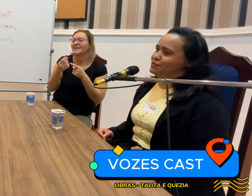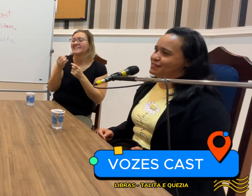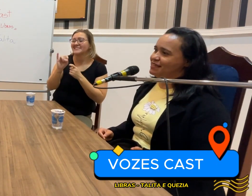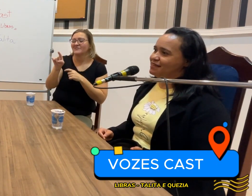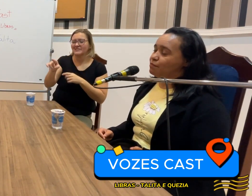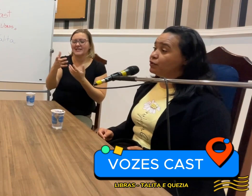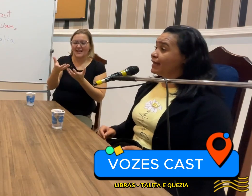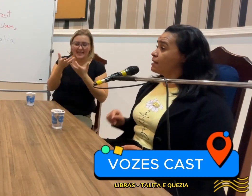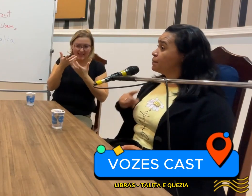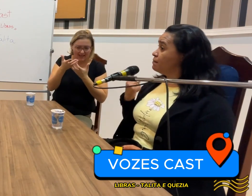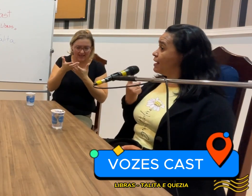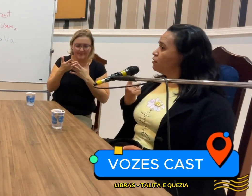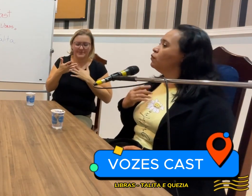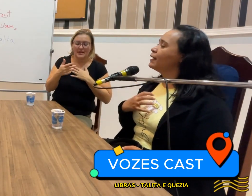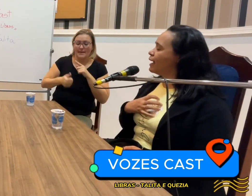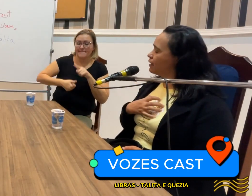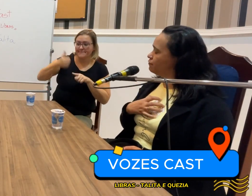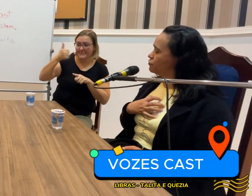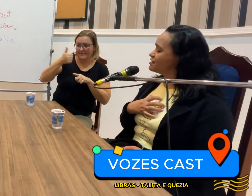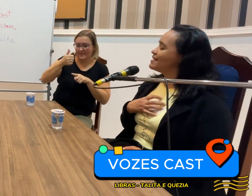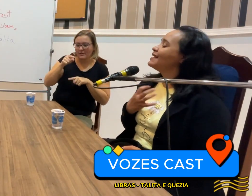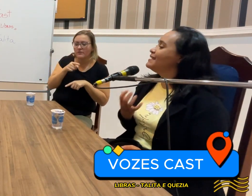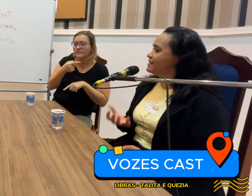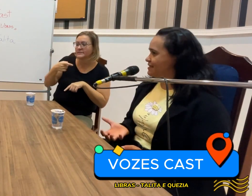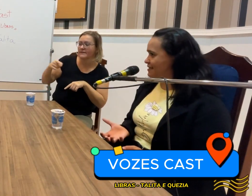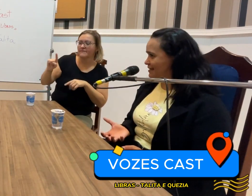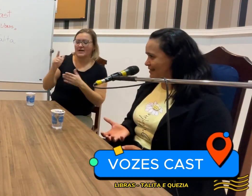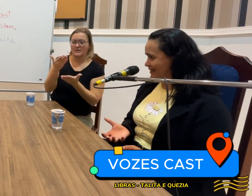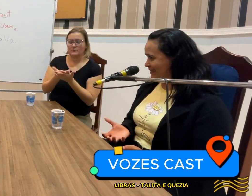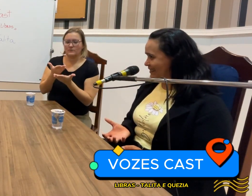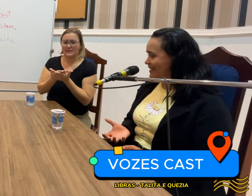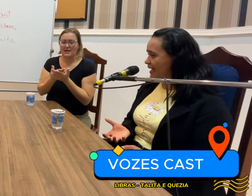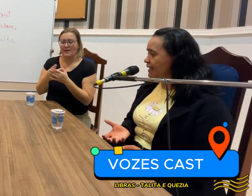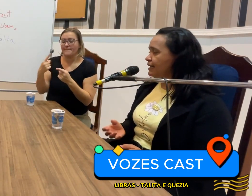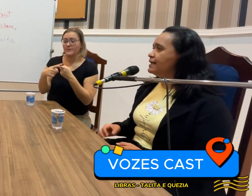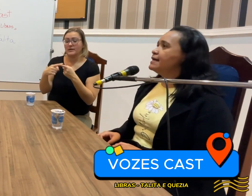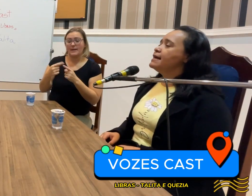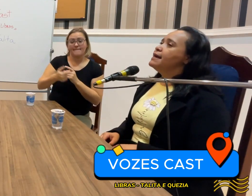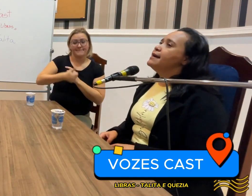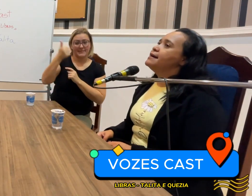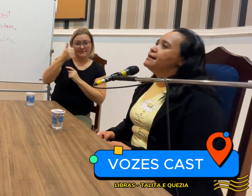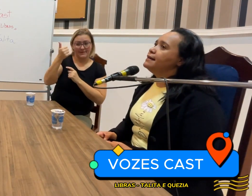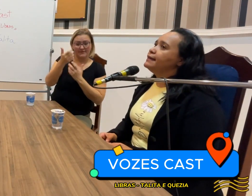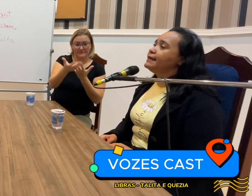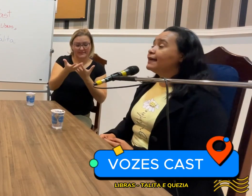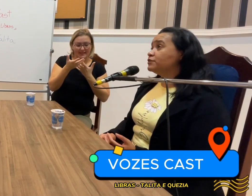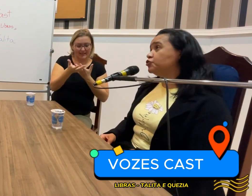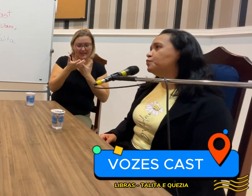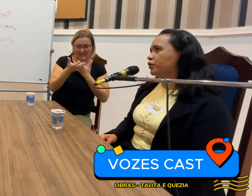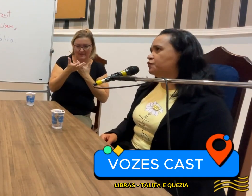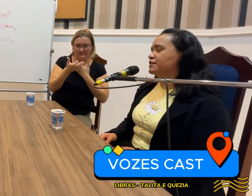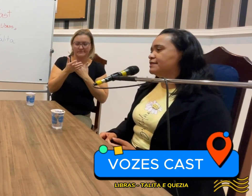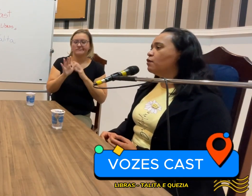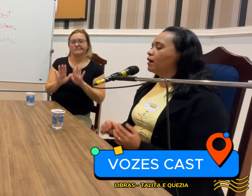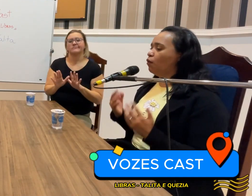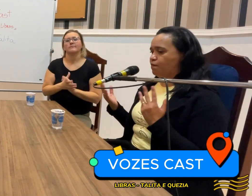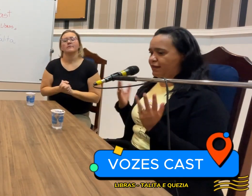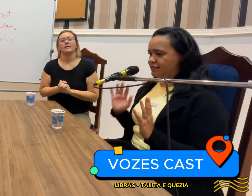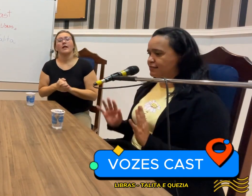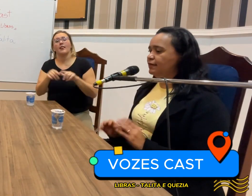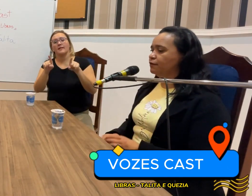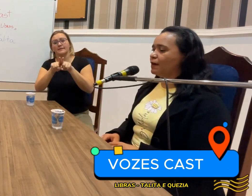pesado para você. Entendi. Porque, em primeiro lugar, você quis. Sim. Né? E aí a gente pode fazer